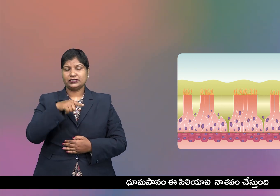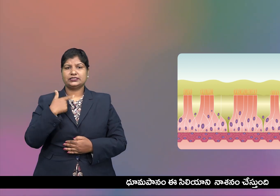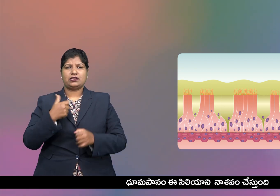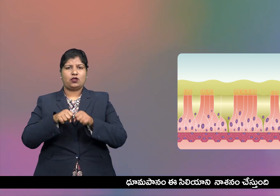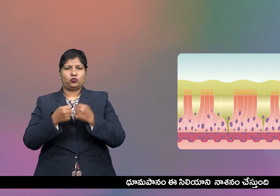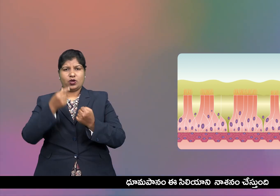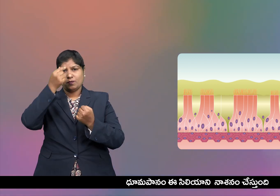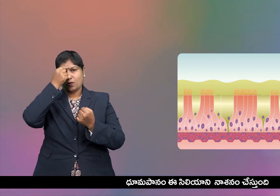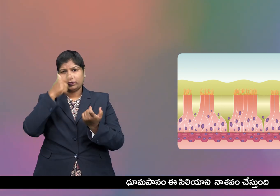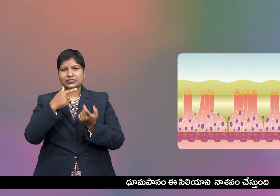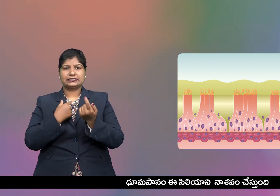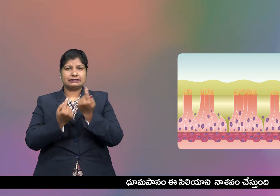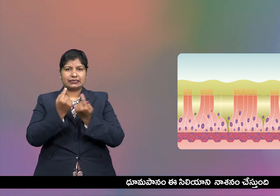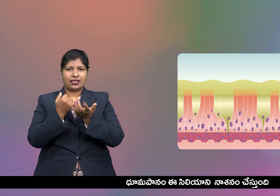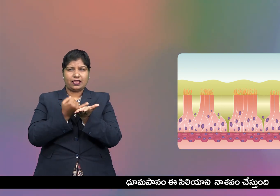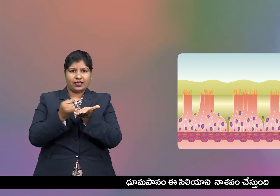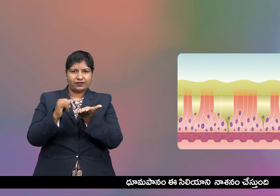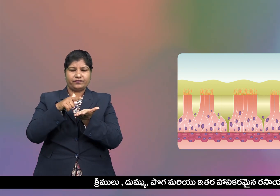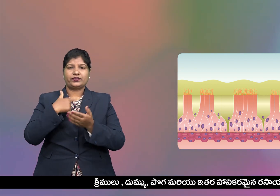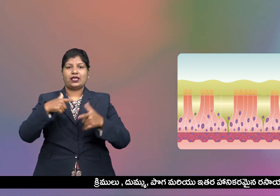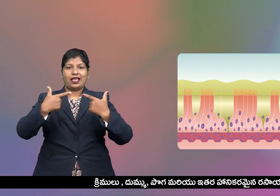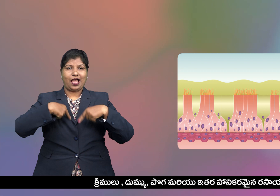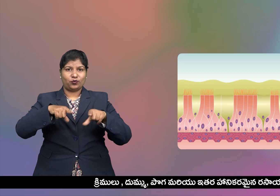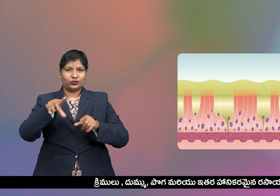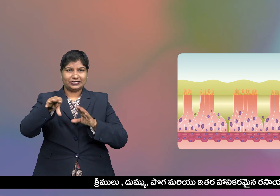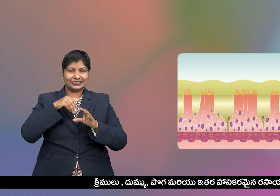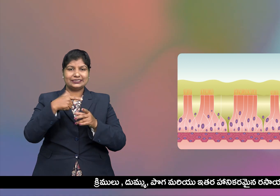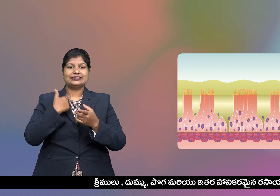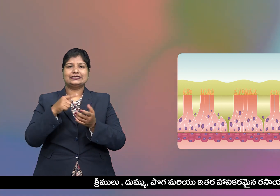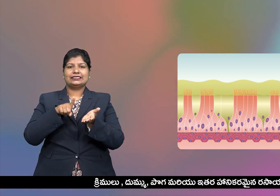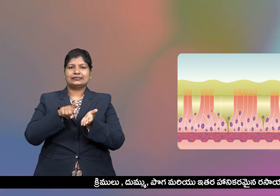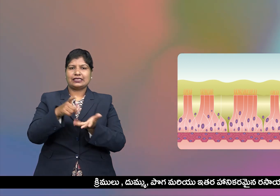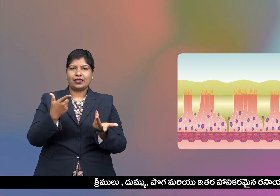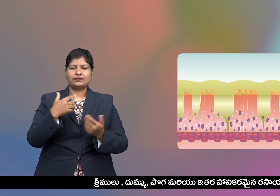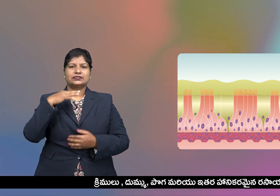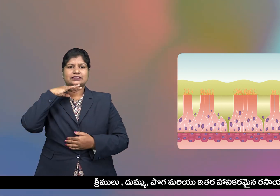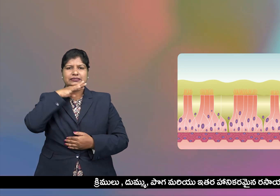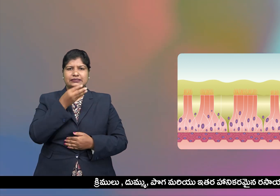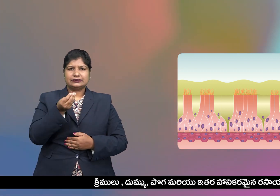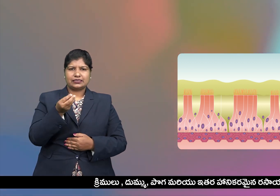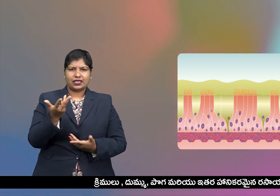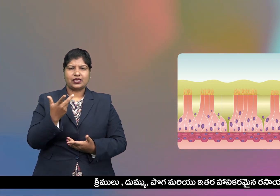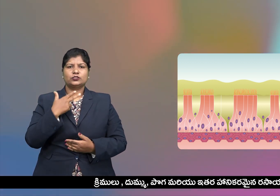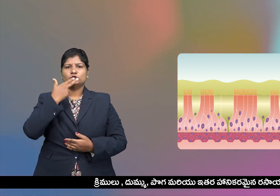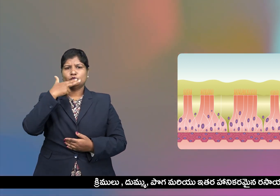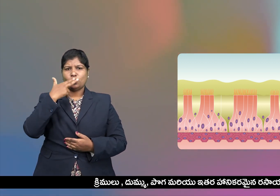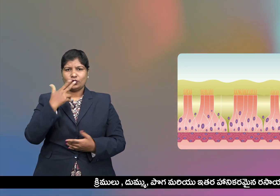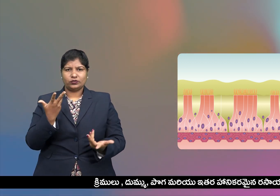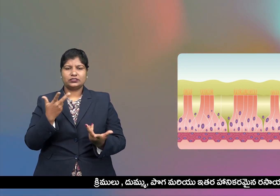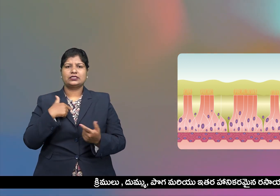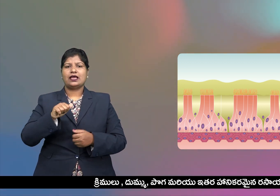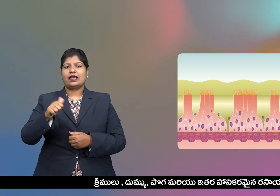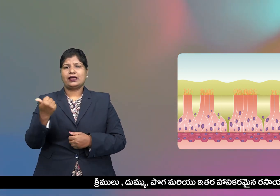ధూమపానం ఈ సిలియాని నాశనం చేస్తుంది. క్రిములు, దుమ్ము, పొగ మరియు ఇతర